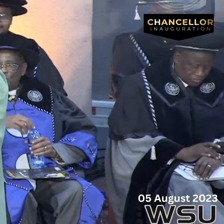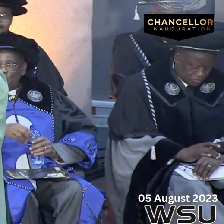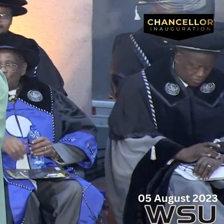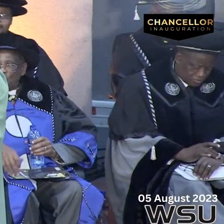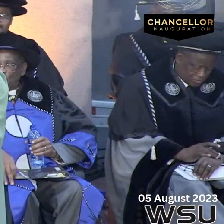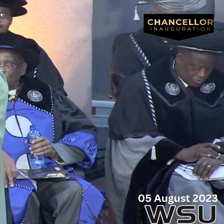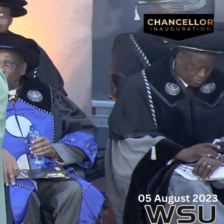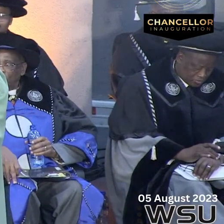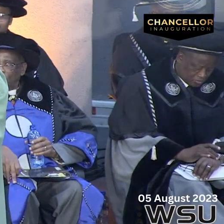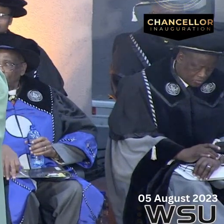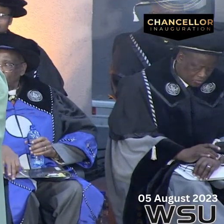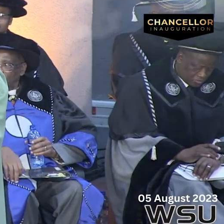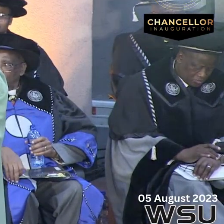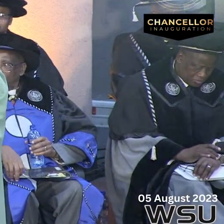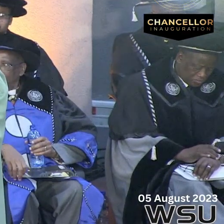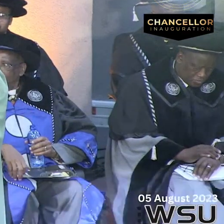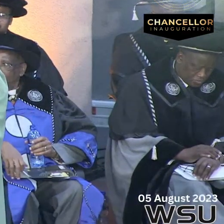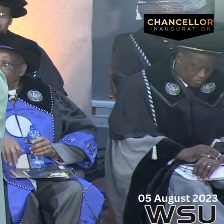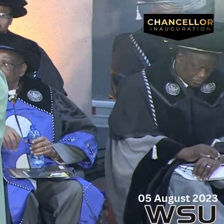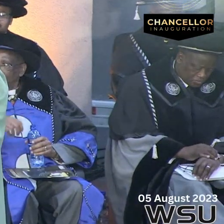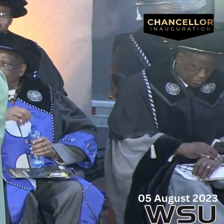Cace into yobana umcimbi uvulekile.